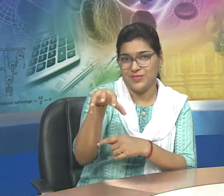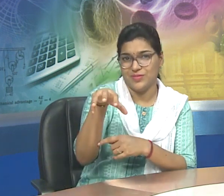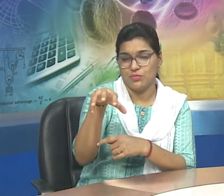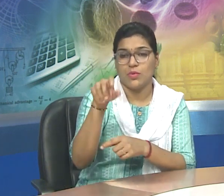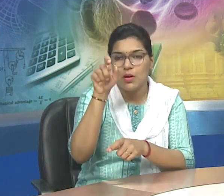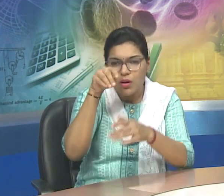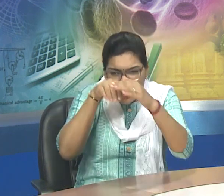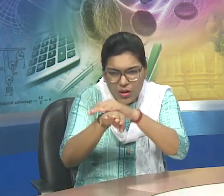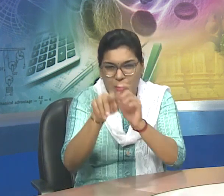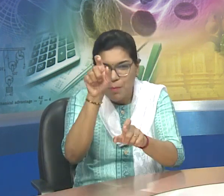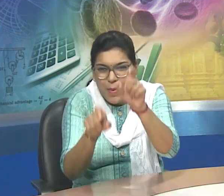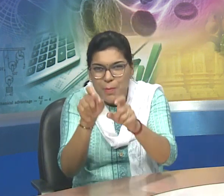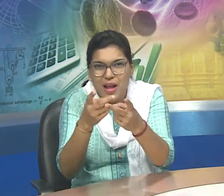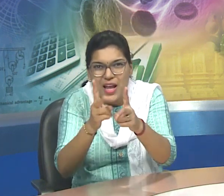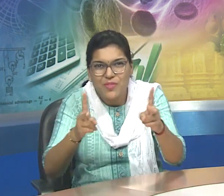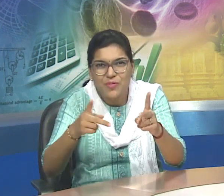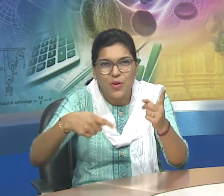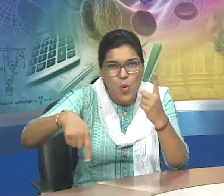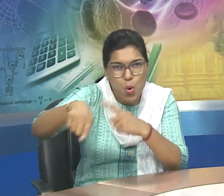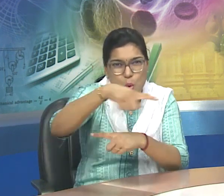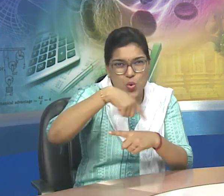पहले हम बात करते हैं स्टेट की।